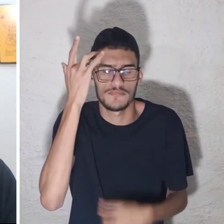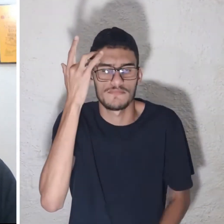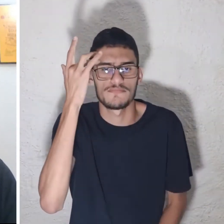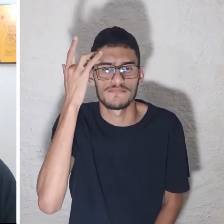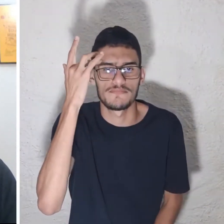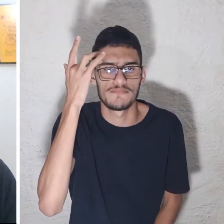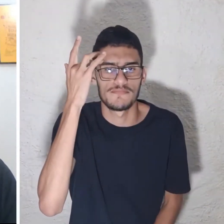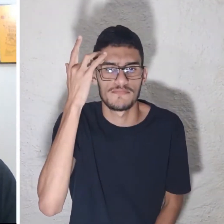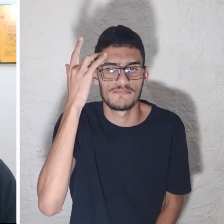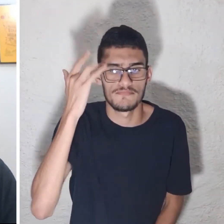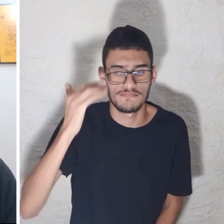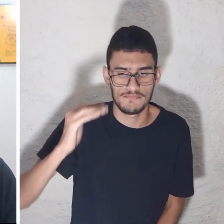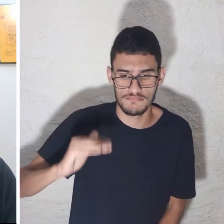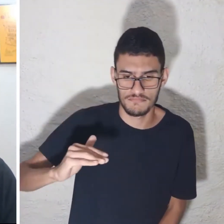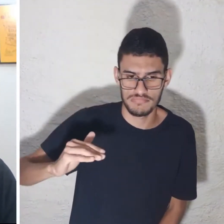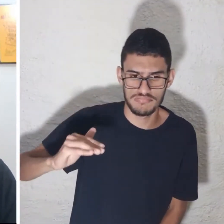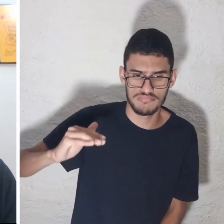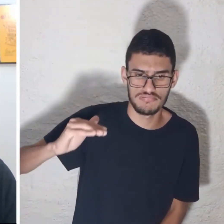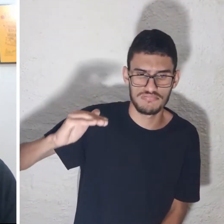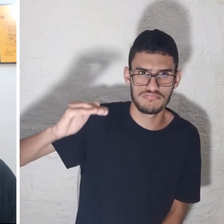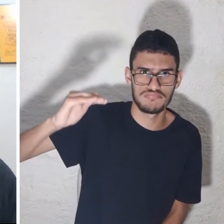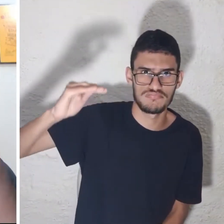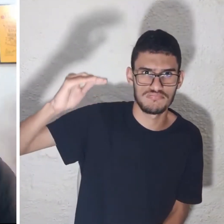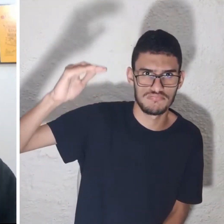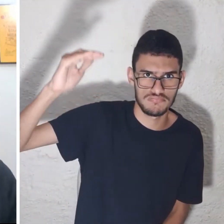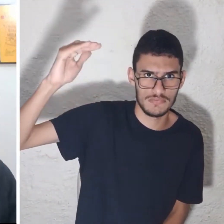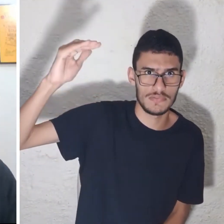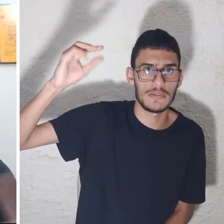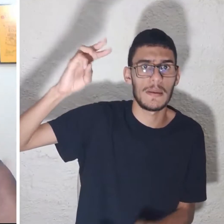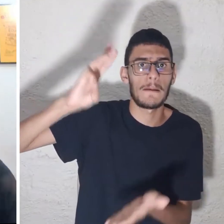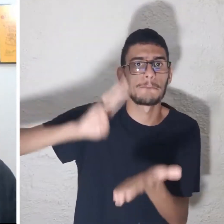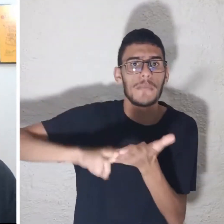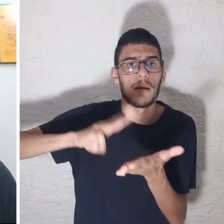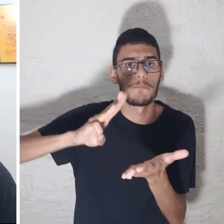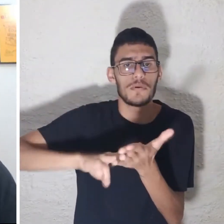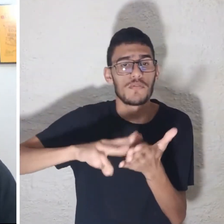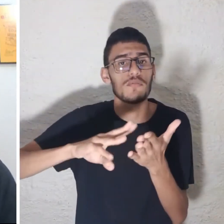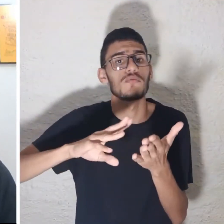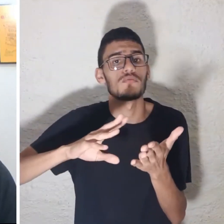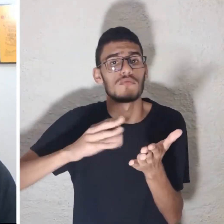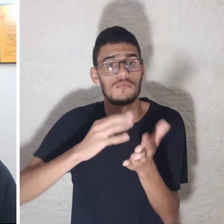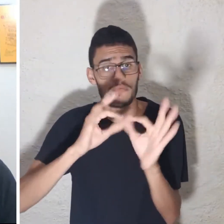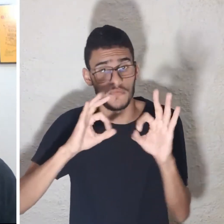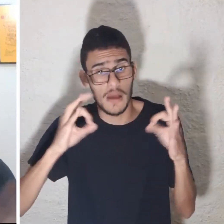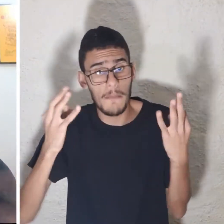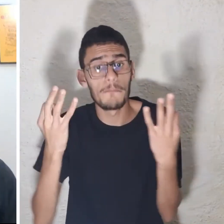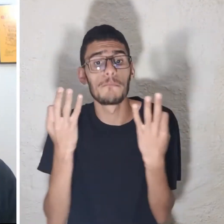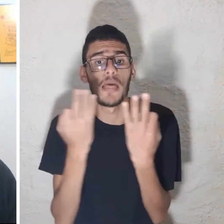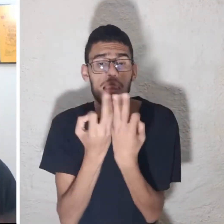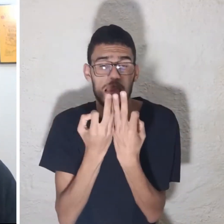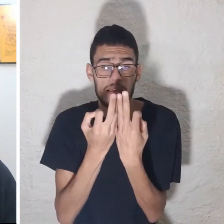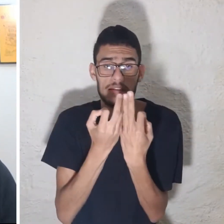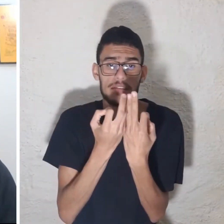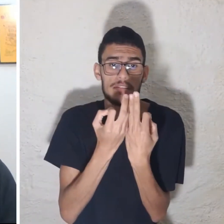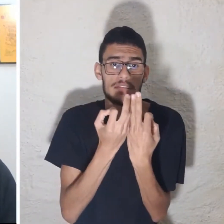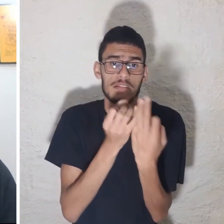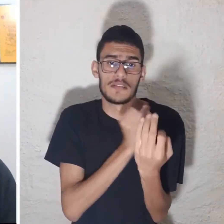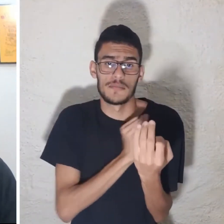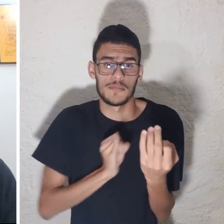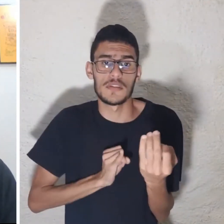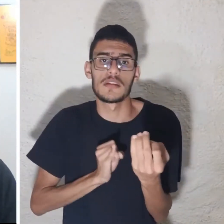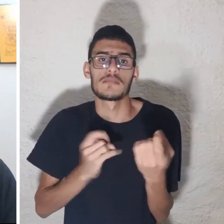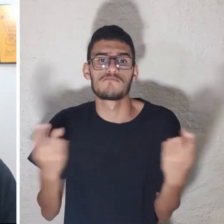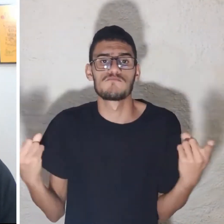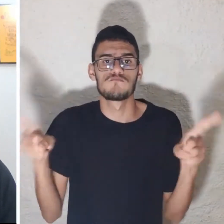com todos os herdeiros ou não de tronos, né, todos os membros de família real, se arranjava um casamento para ele.